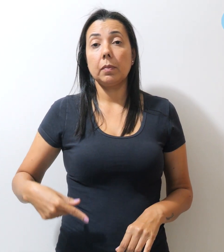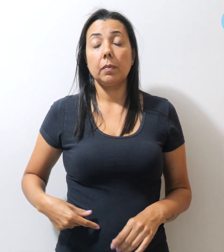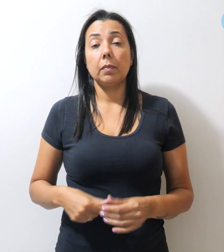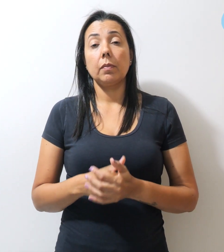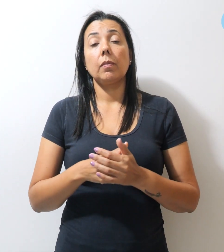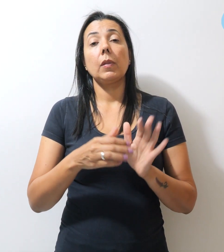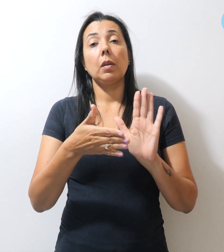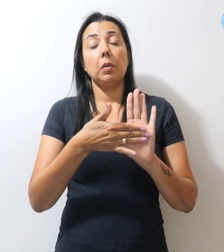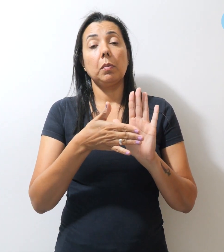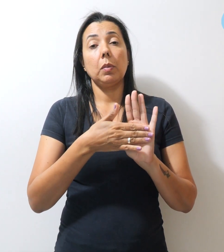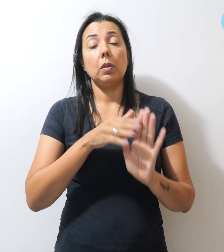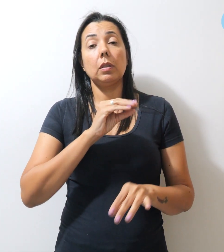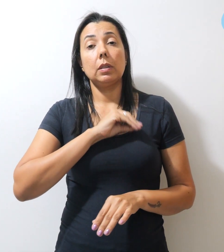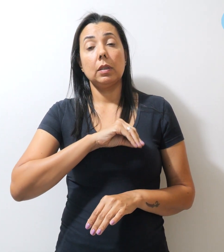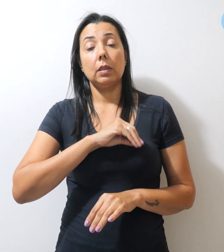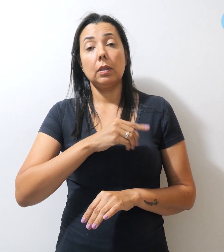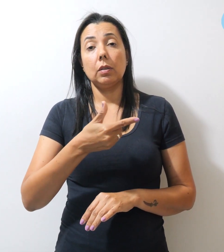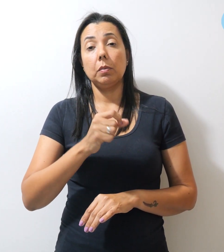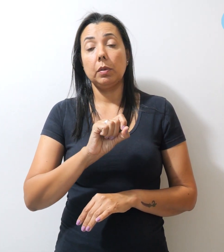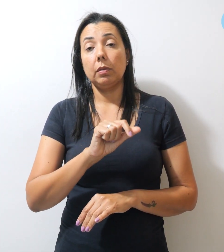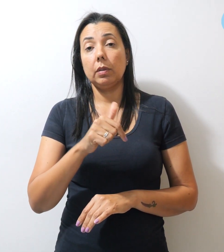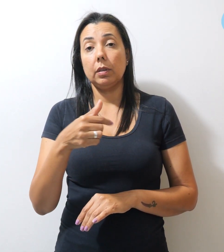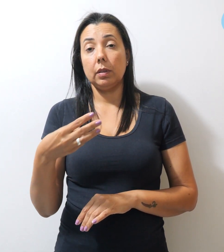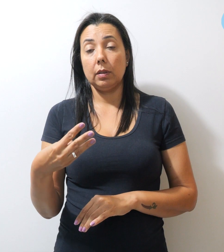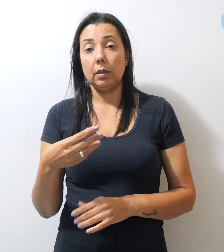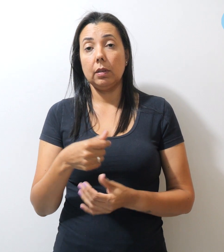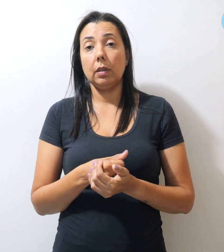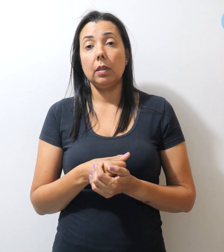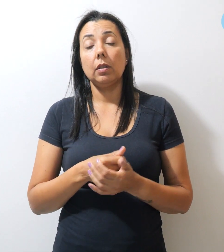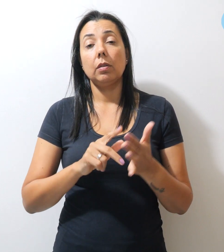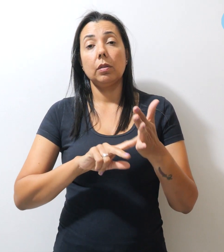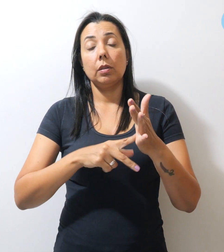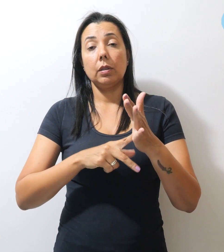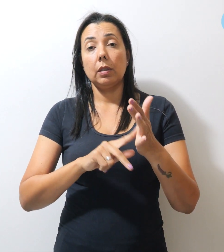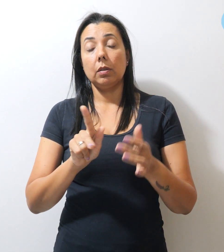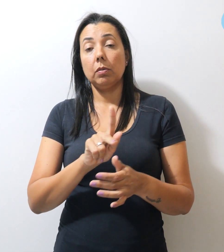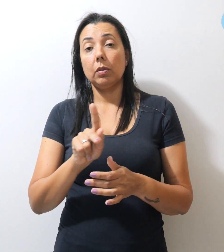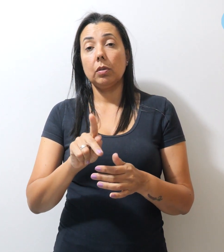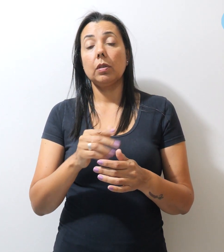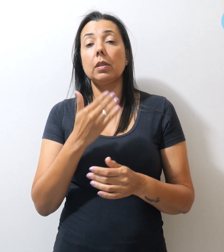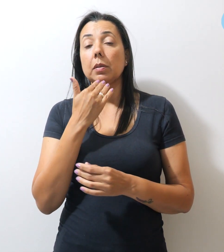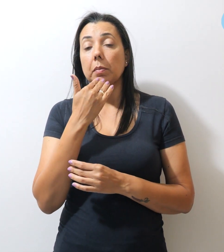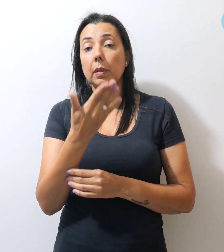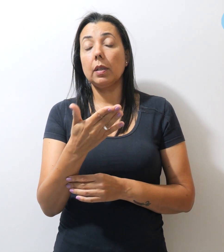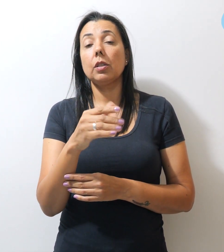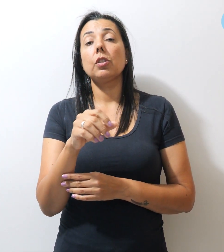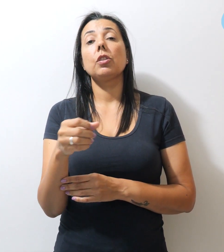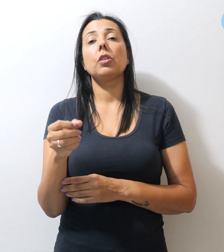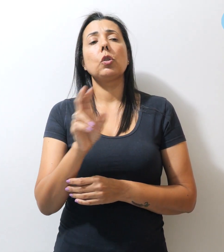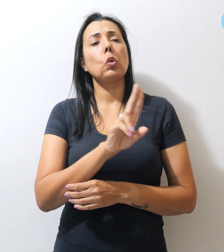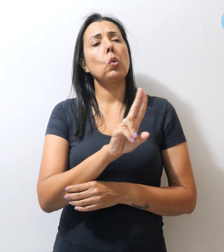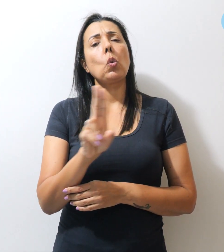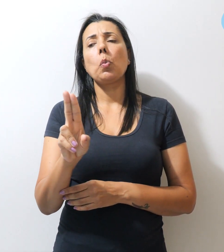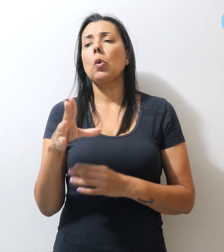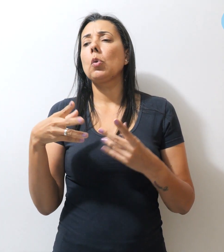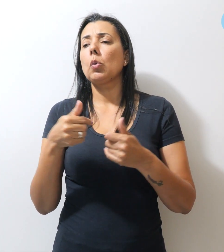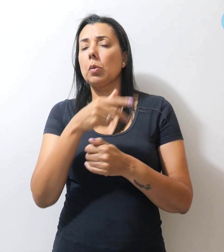campanha salarial 2023, o Simpro exige a nomeação de todos os aprovados